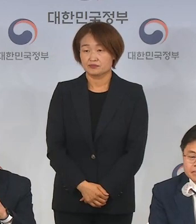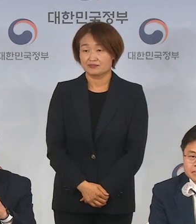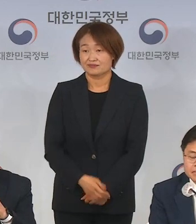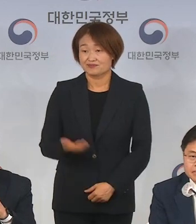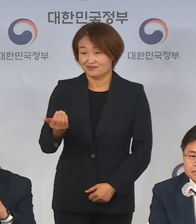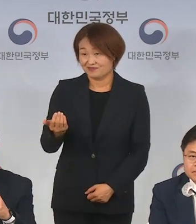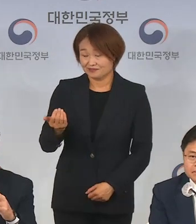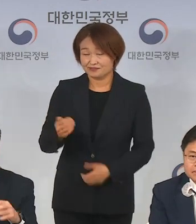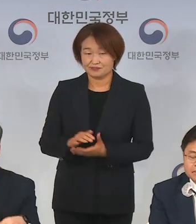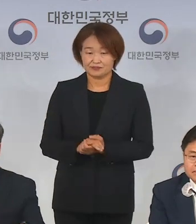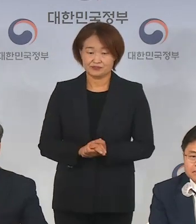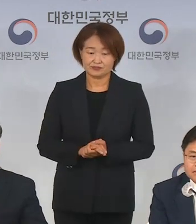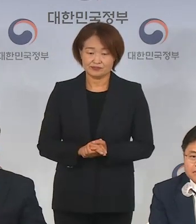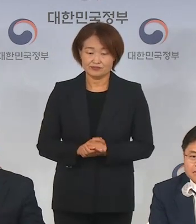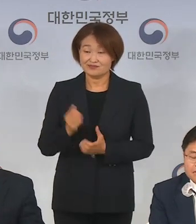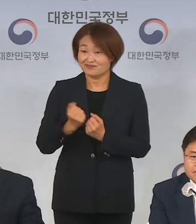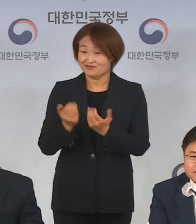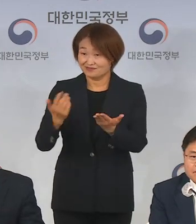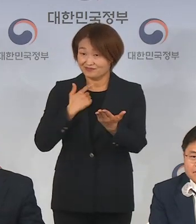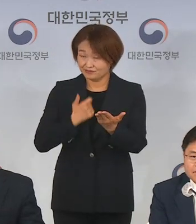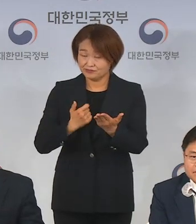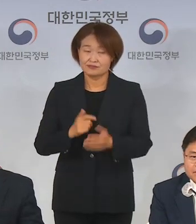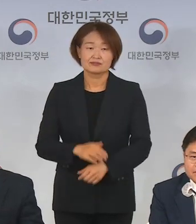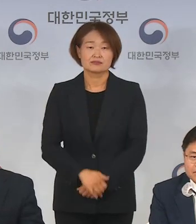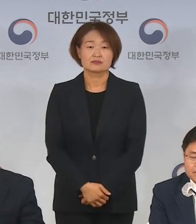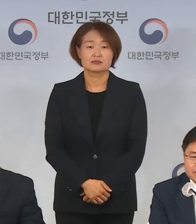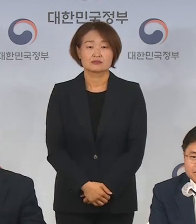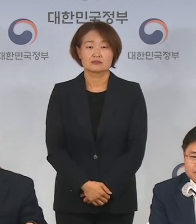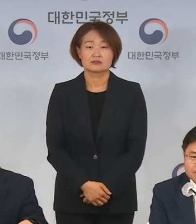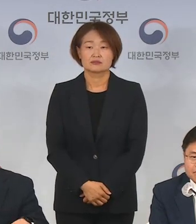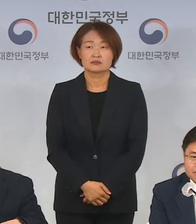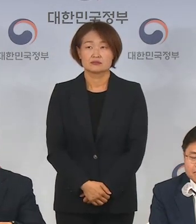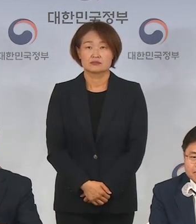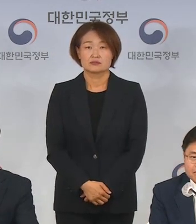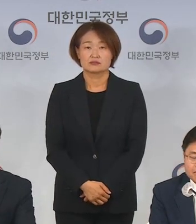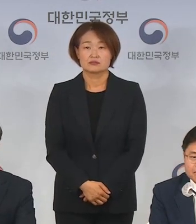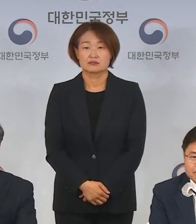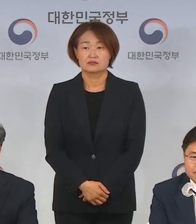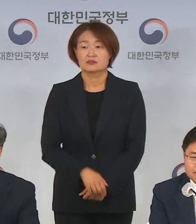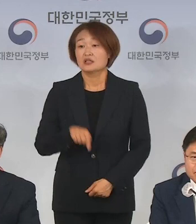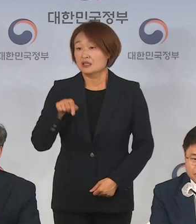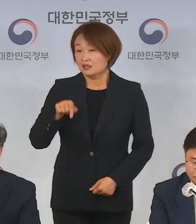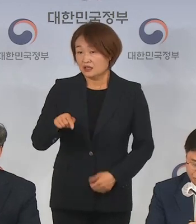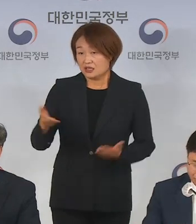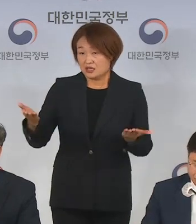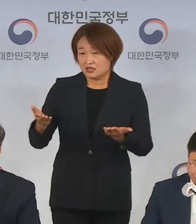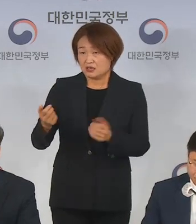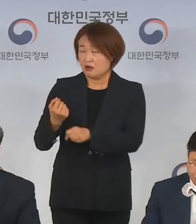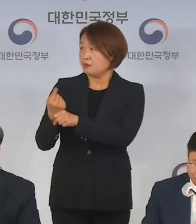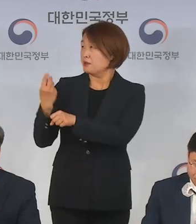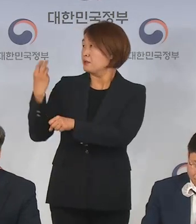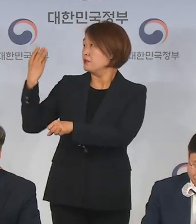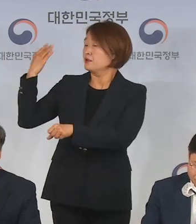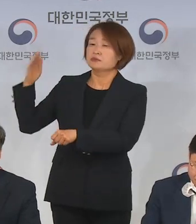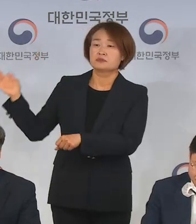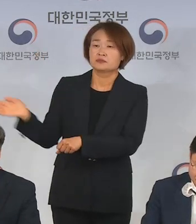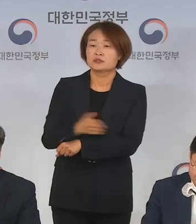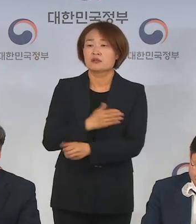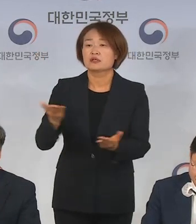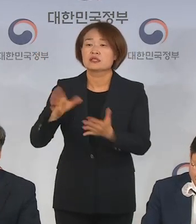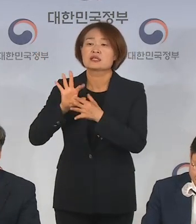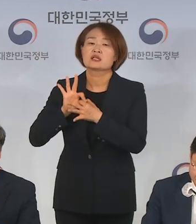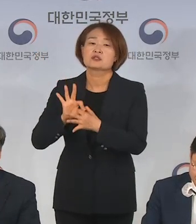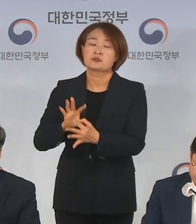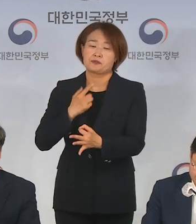아까도 누차 말씀을 드렸습니다만 이 업무를 지금 수년 전부터 계속 수행했던